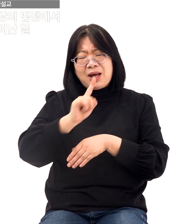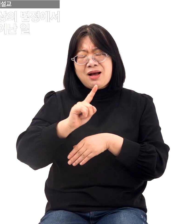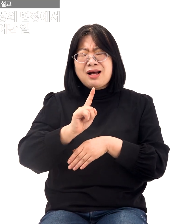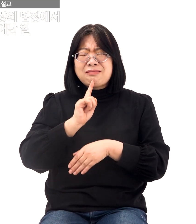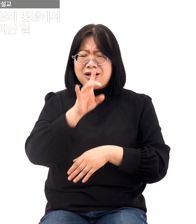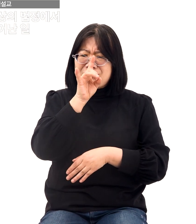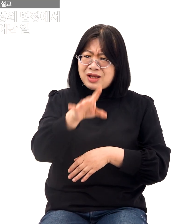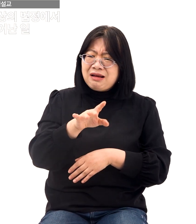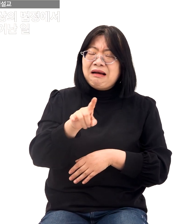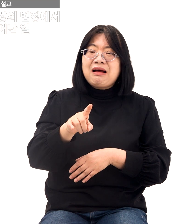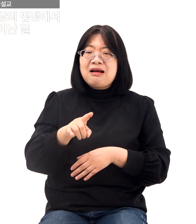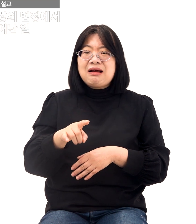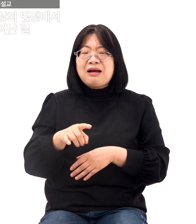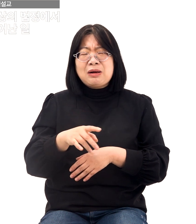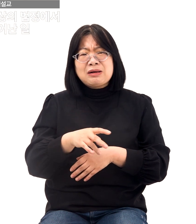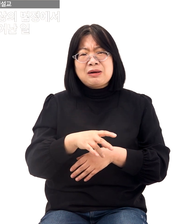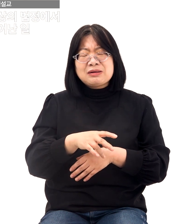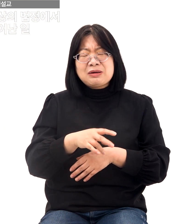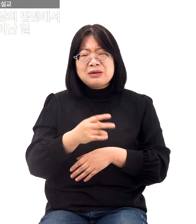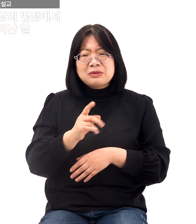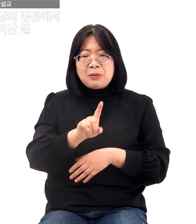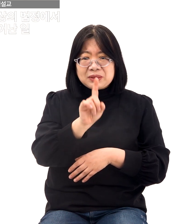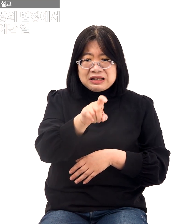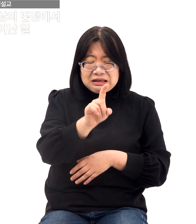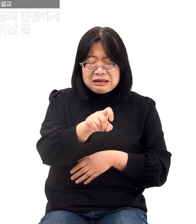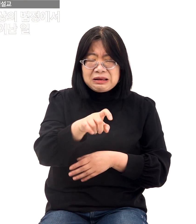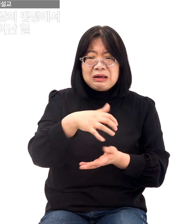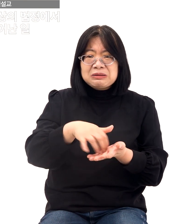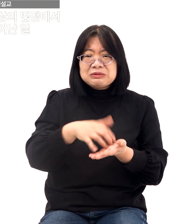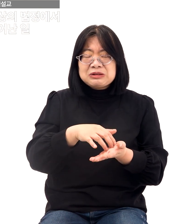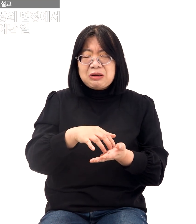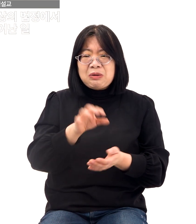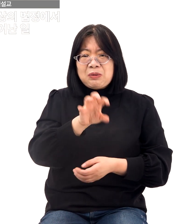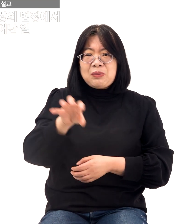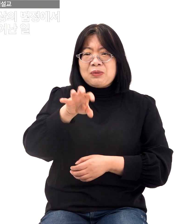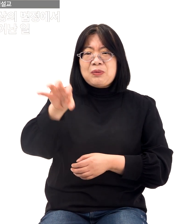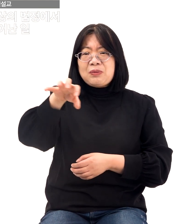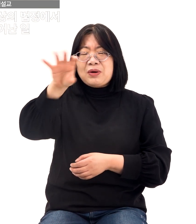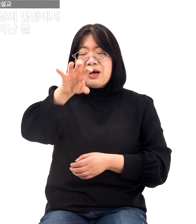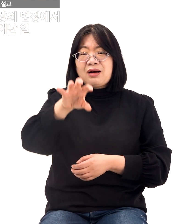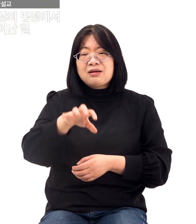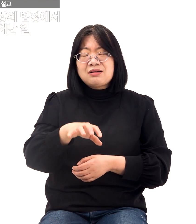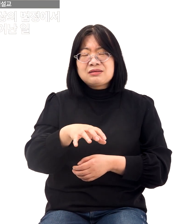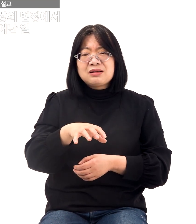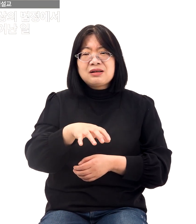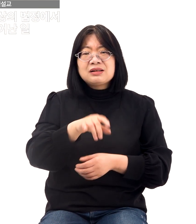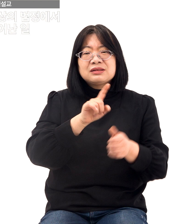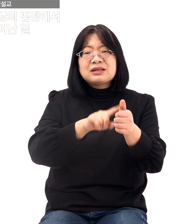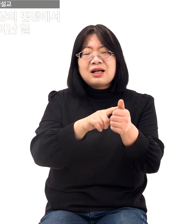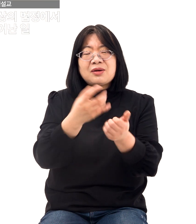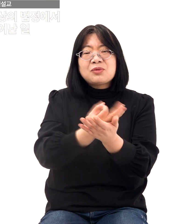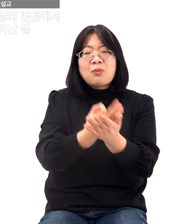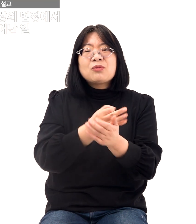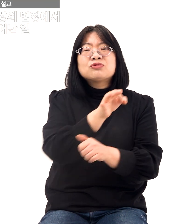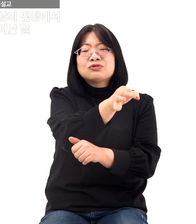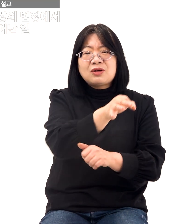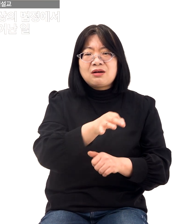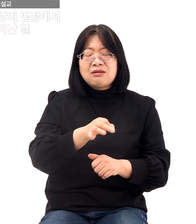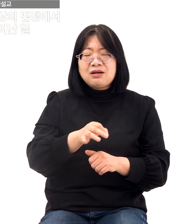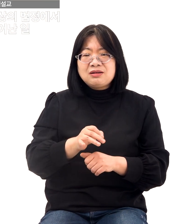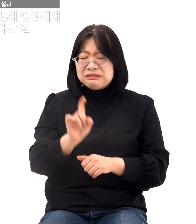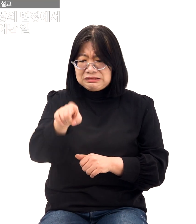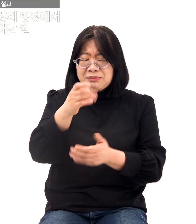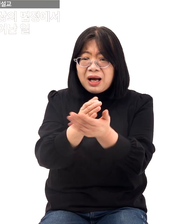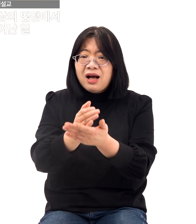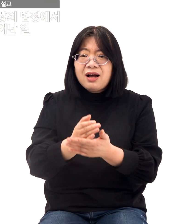다 조회수 올려놓고 그 뭐 어떤 놈들 그 저기 돈벌이 시키는 거예요. 그거 클릭하지 마세요, 여러분. 그거 속는